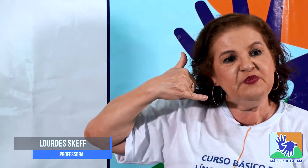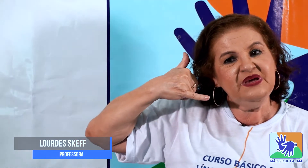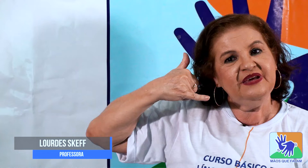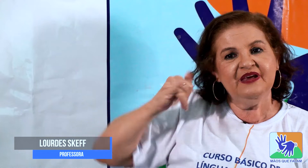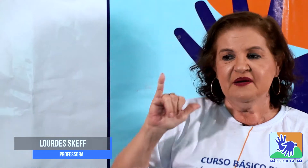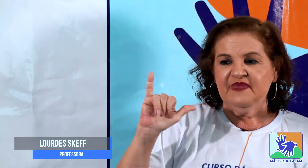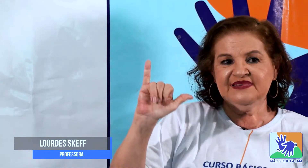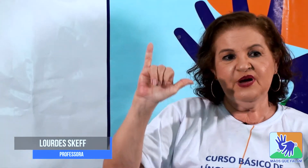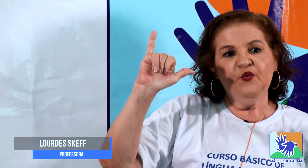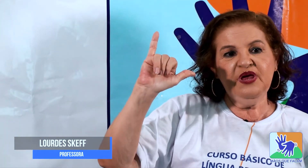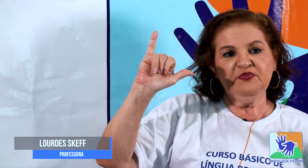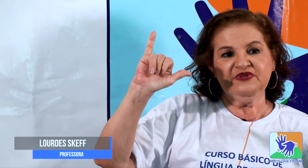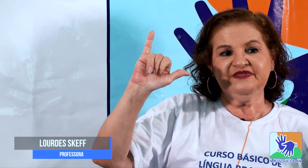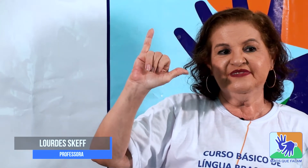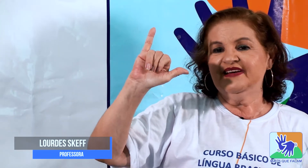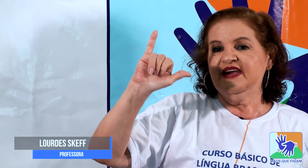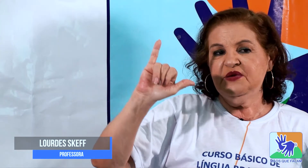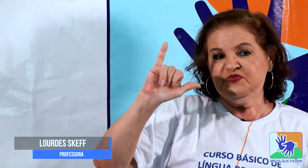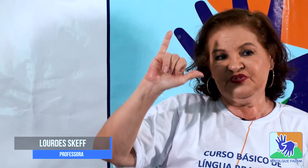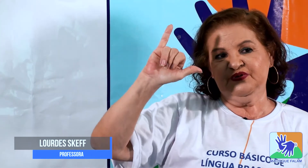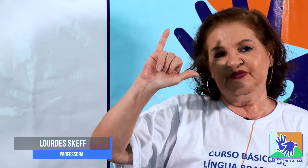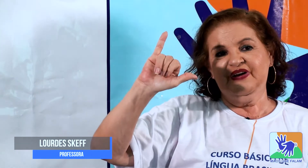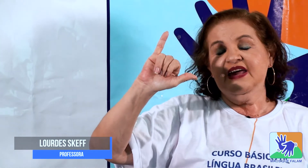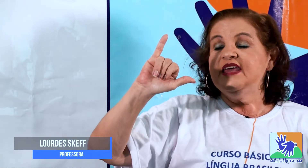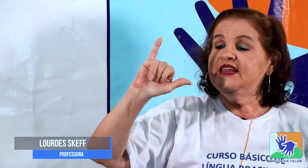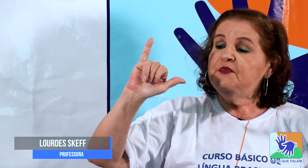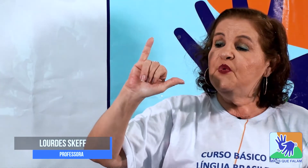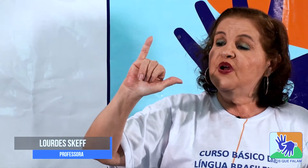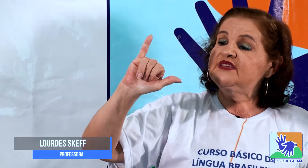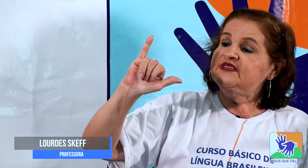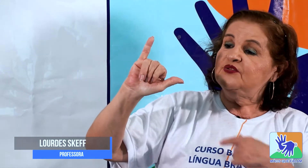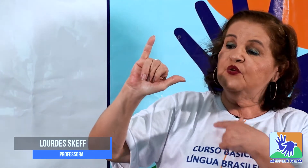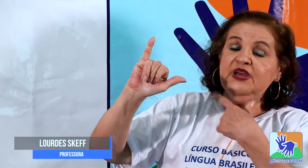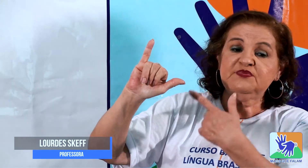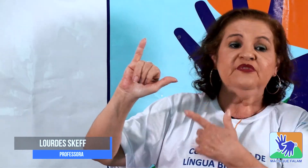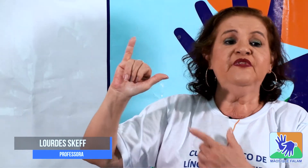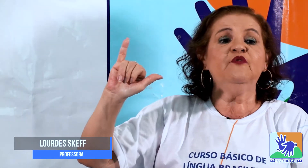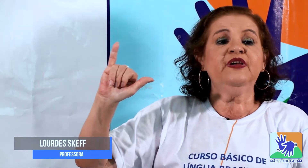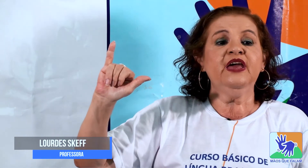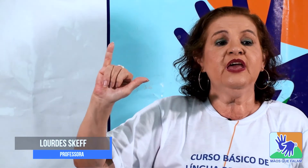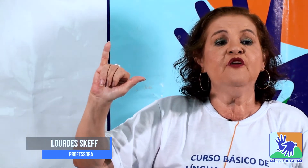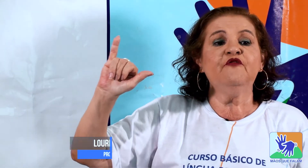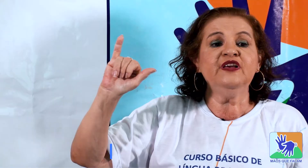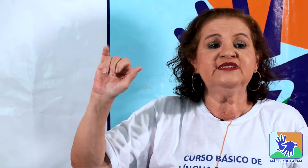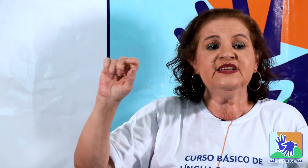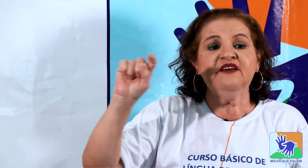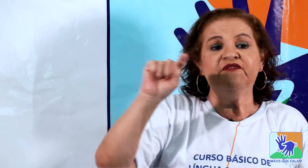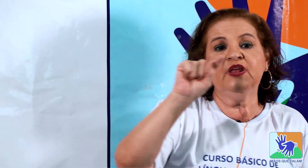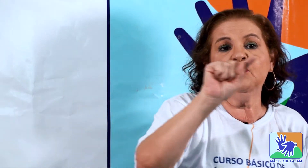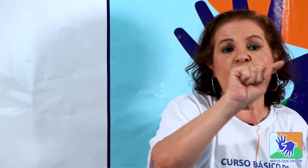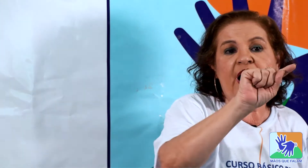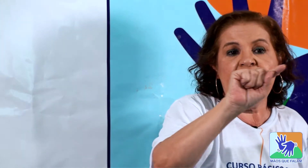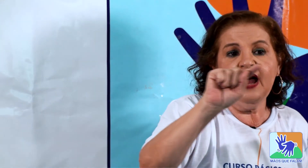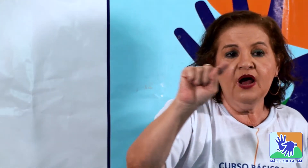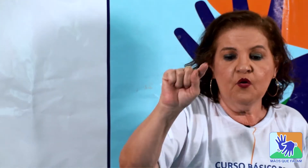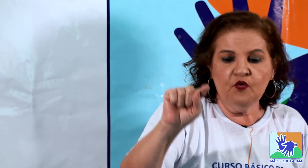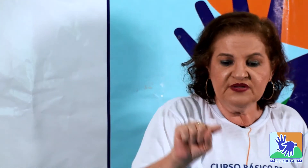mim, mas é o Y, Y. E depois do Y, vem o quê? Eu vou escrever no A o